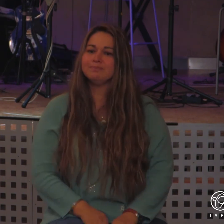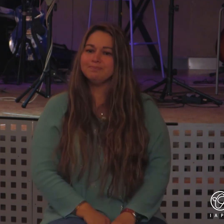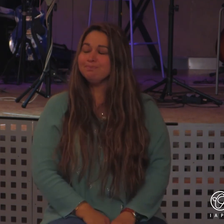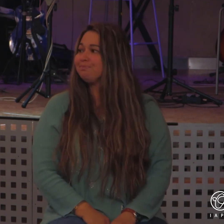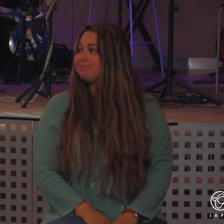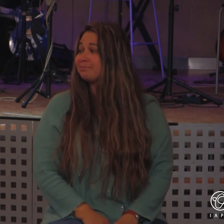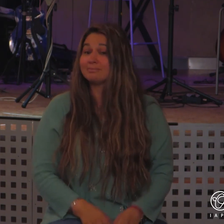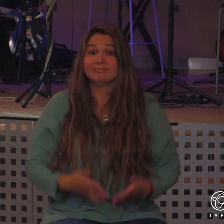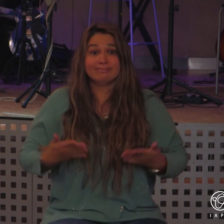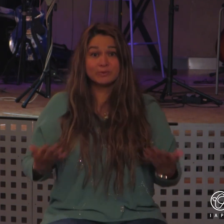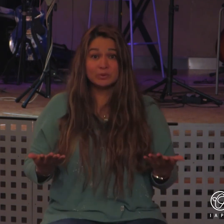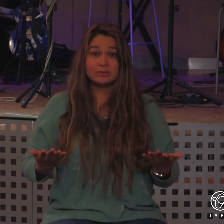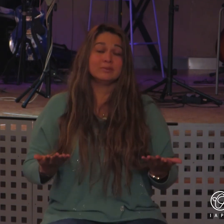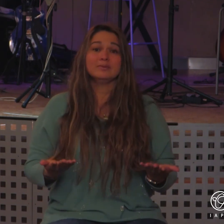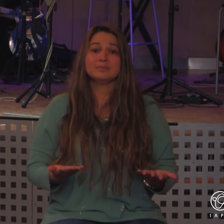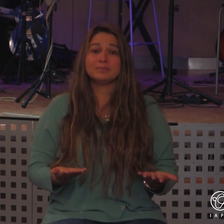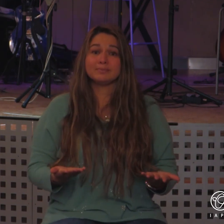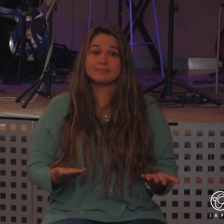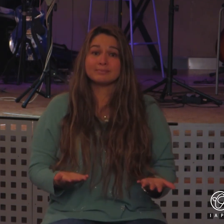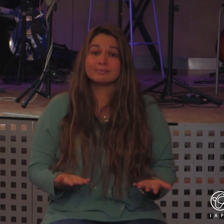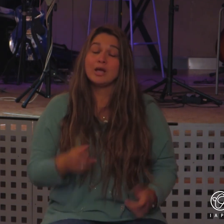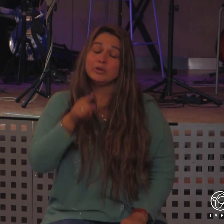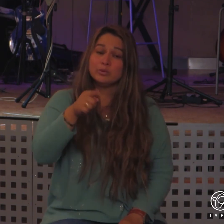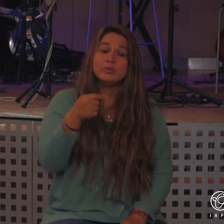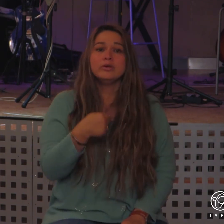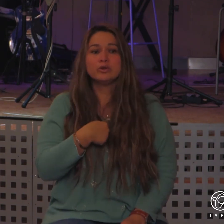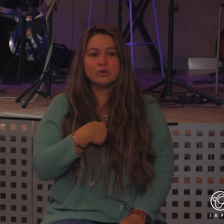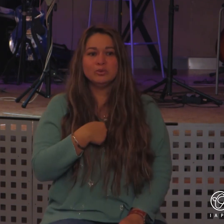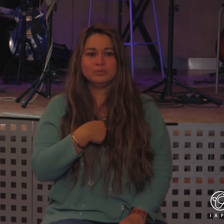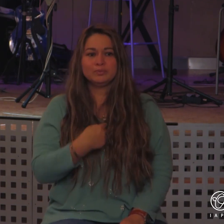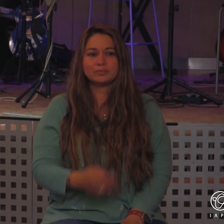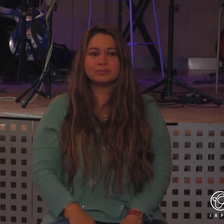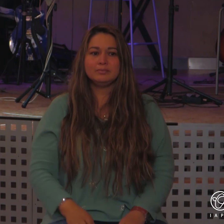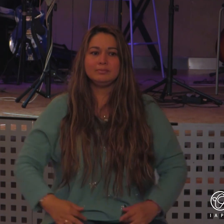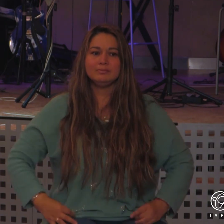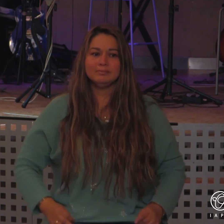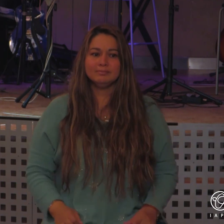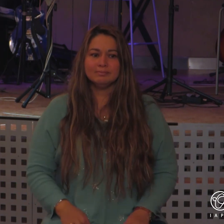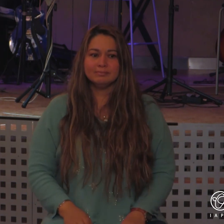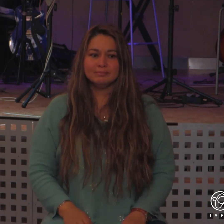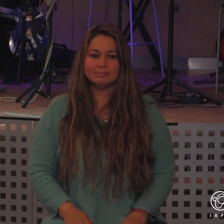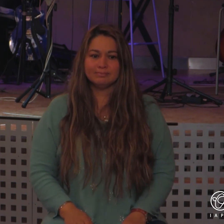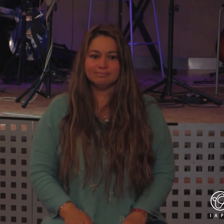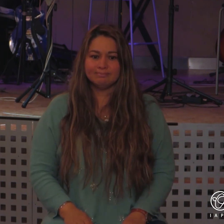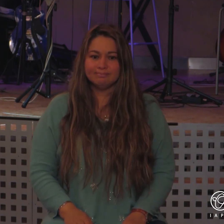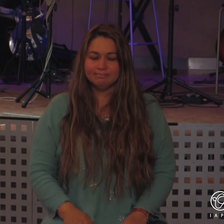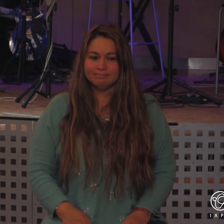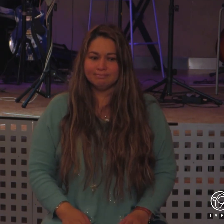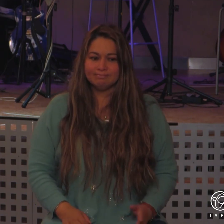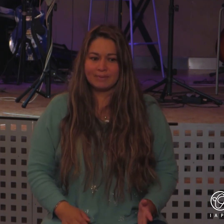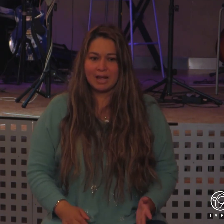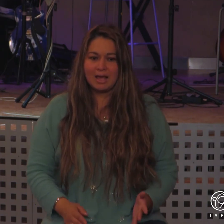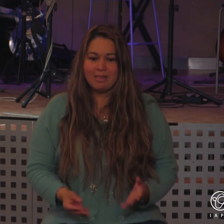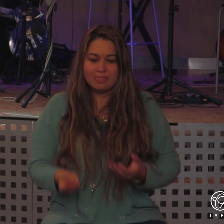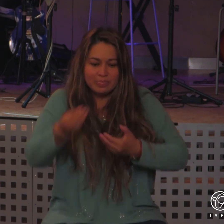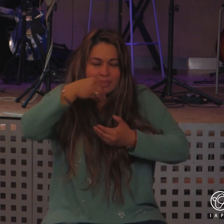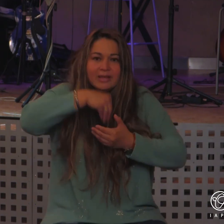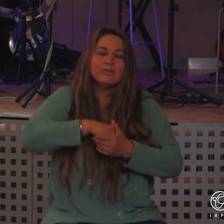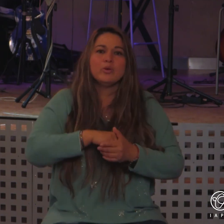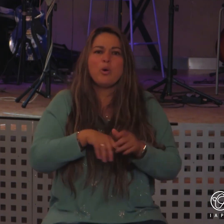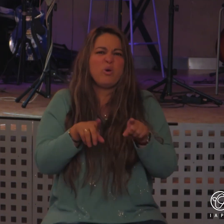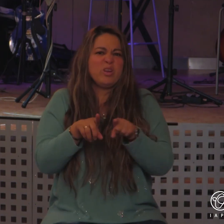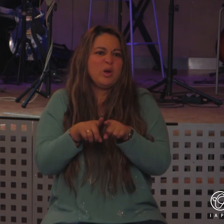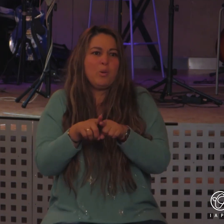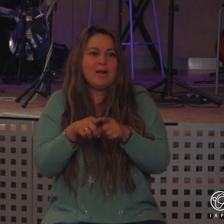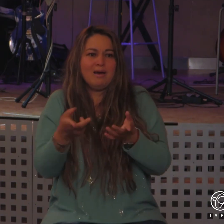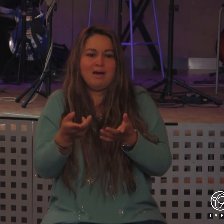Absolutamente. De eso se trata. Y tú y yo tenemos, digamos, entre comillas, no lo quiero decir como eso, ese arma.